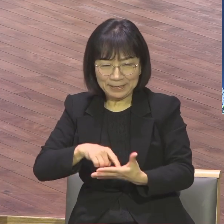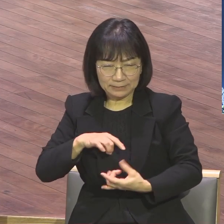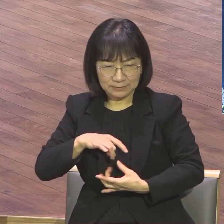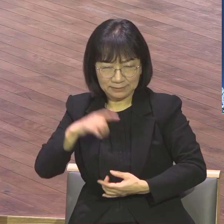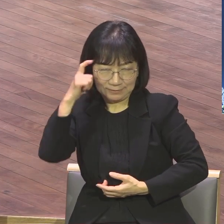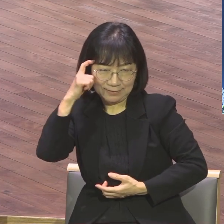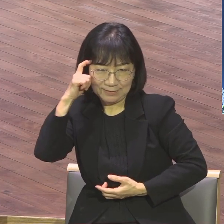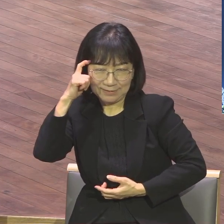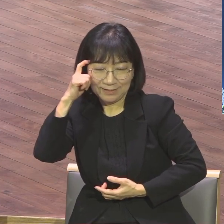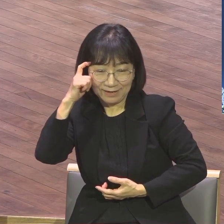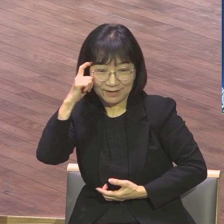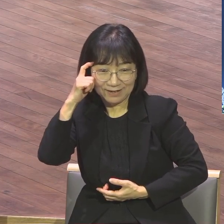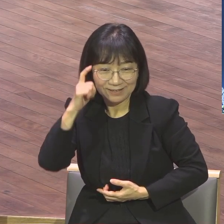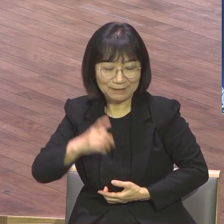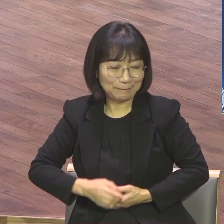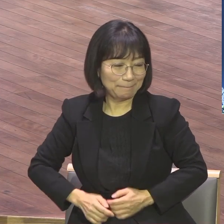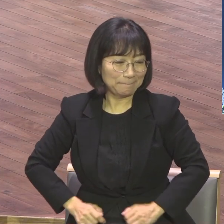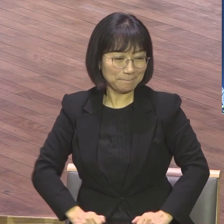있습니다.